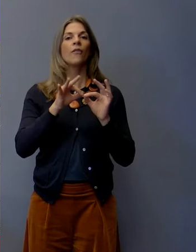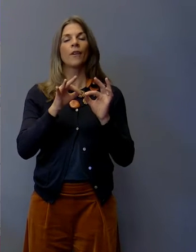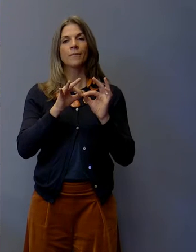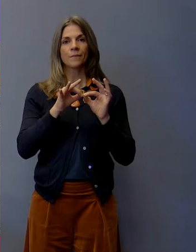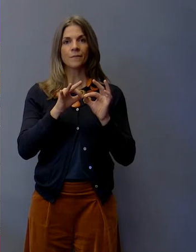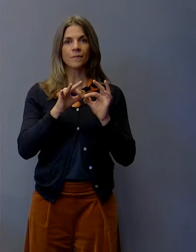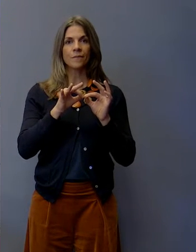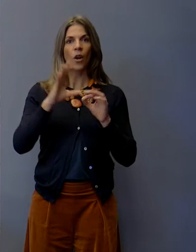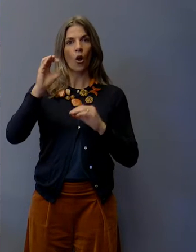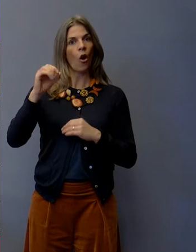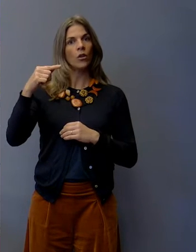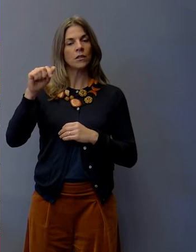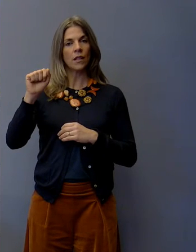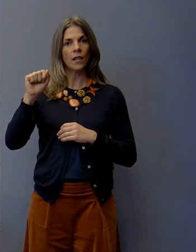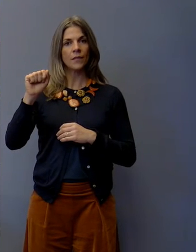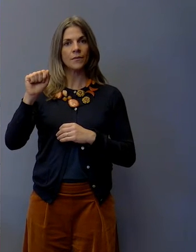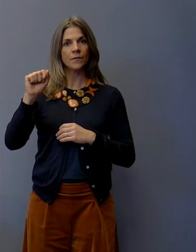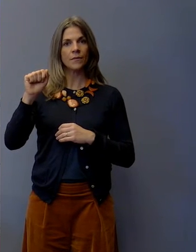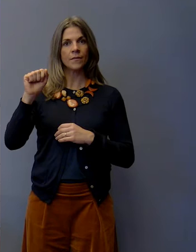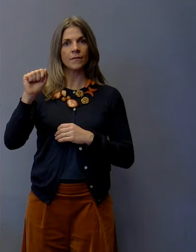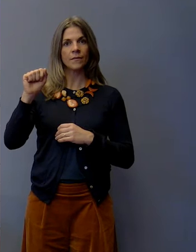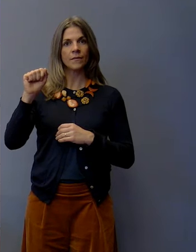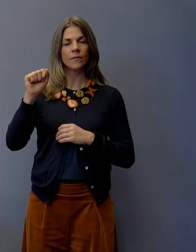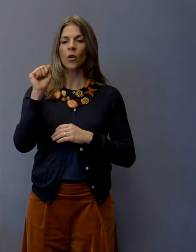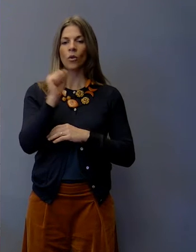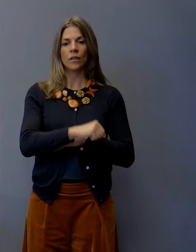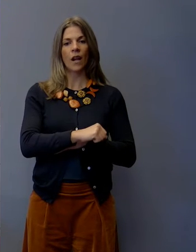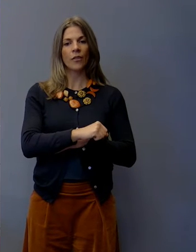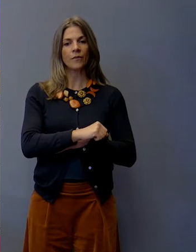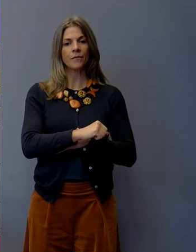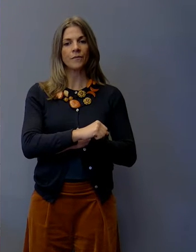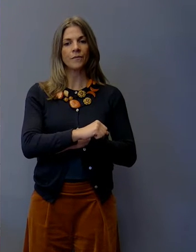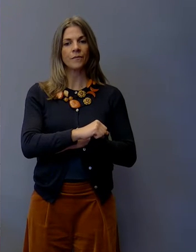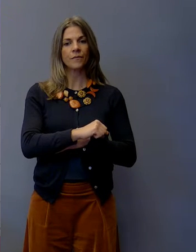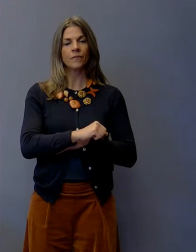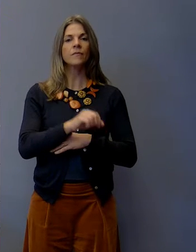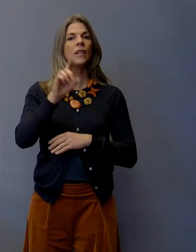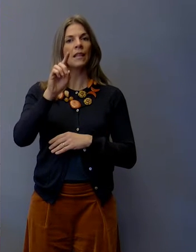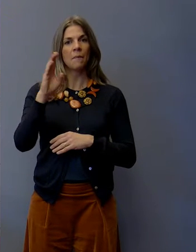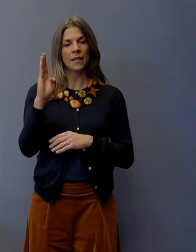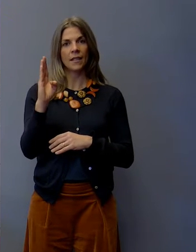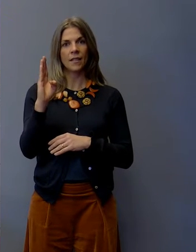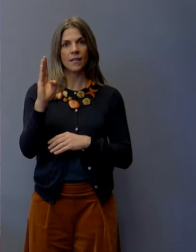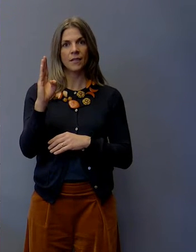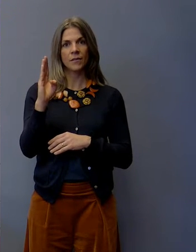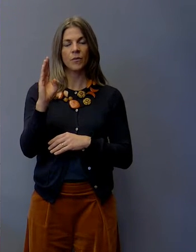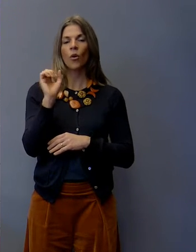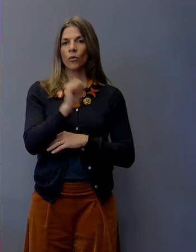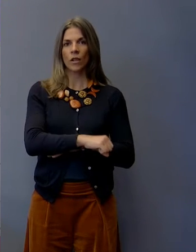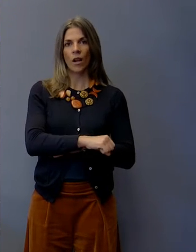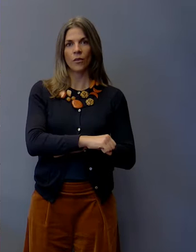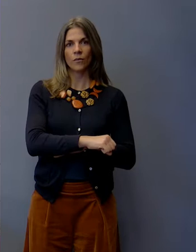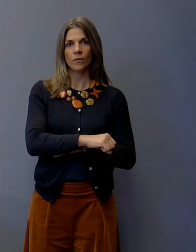consigliere costa contrario consigliere de benedictis contrario